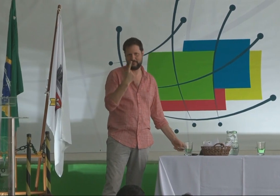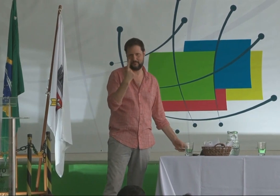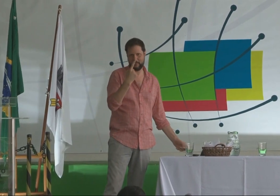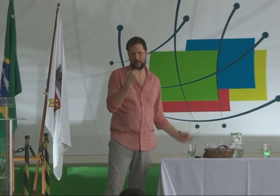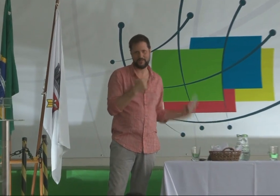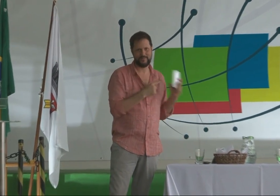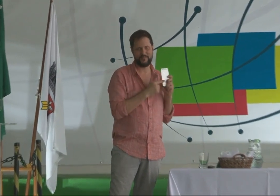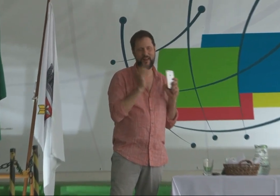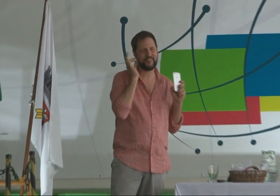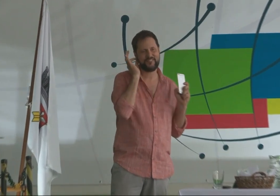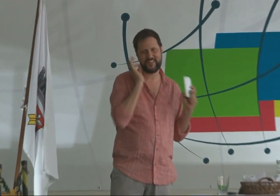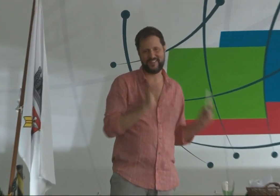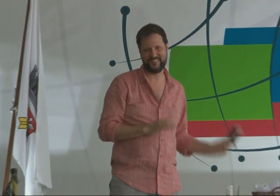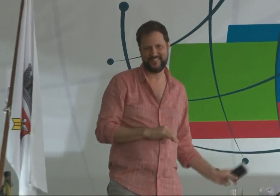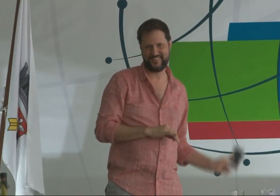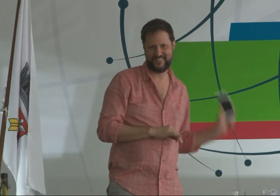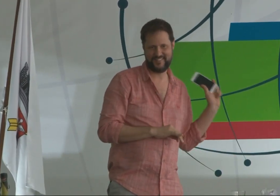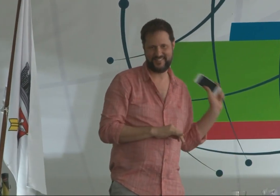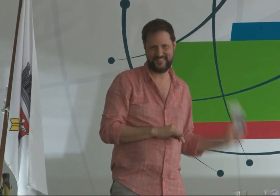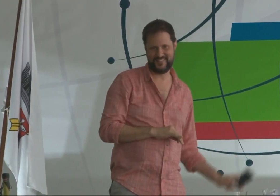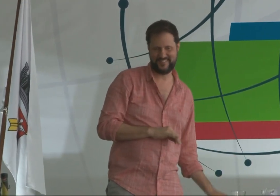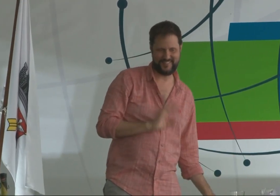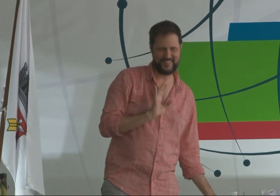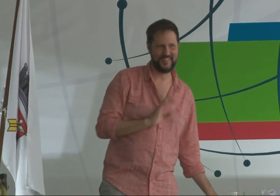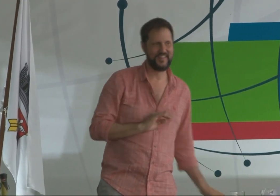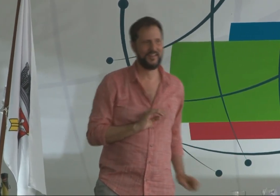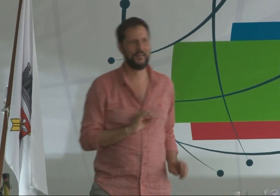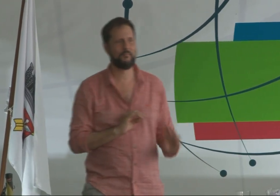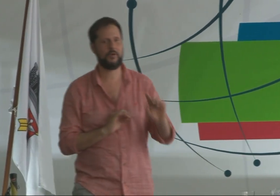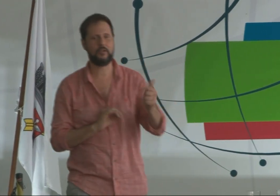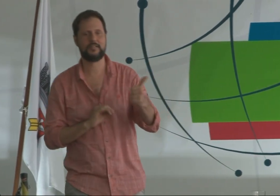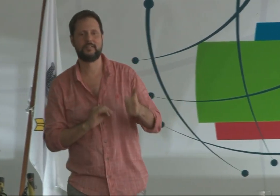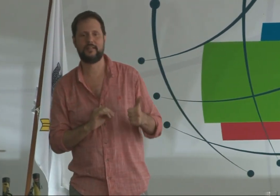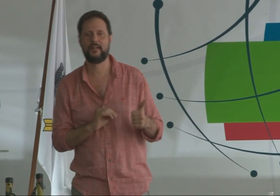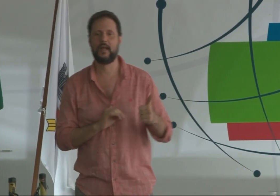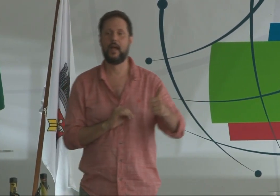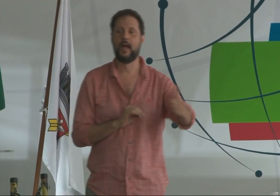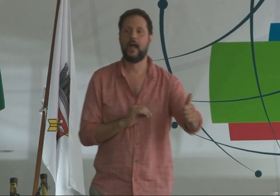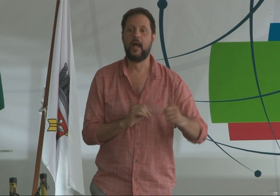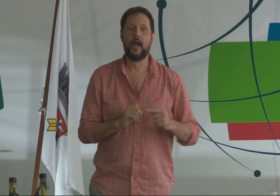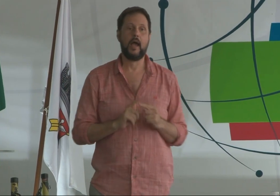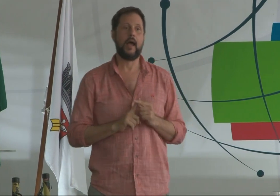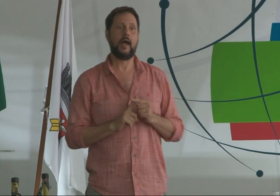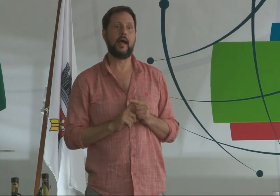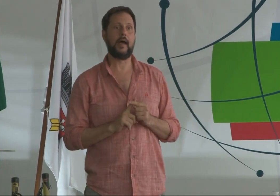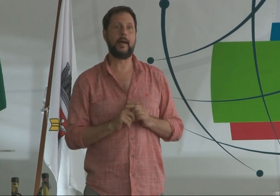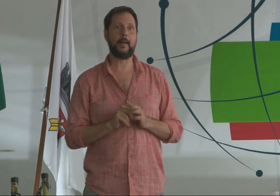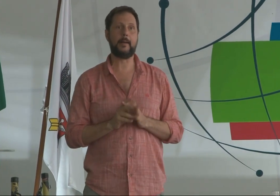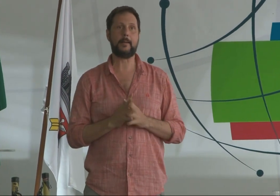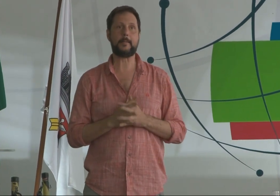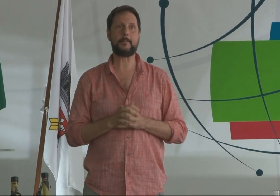Então, a primeira coisa que a gente precisa considerar é a possibilidade de presente do telefone. Isso é uma maravilha, isso é uma coisa incrível para a gente.